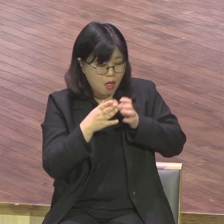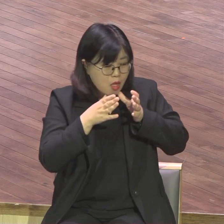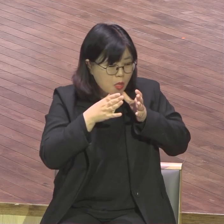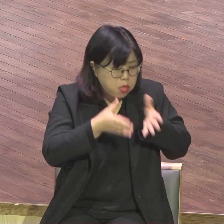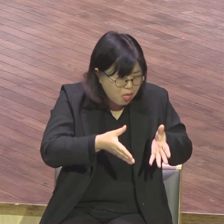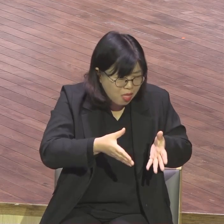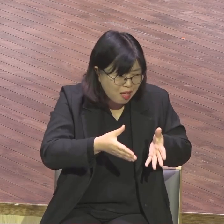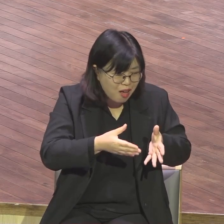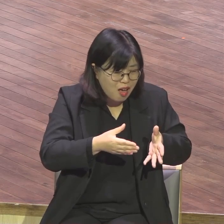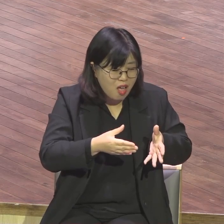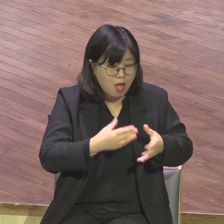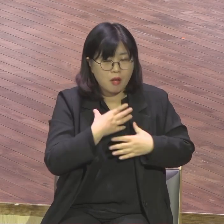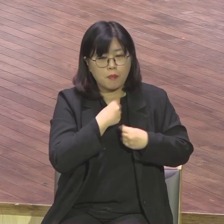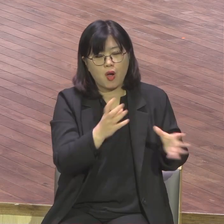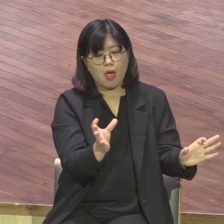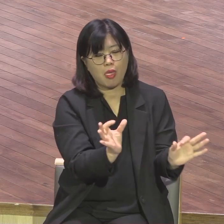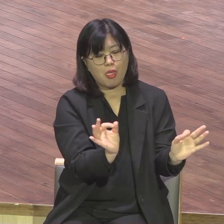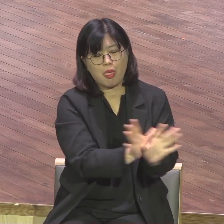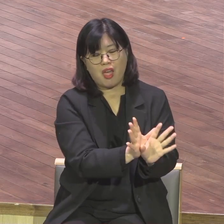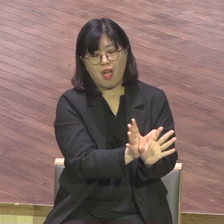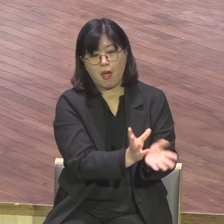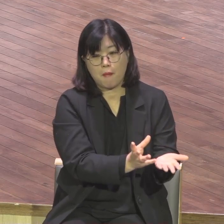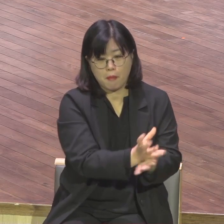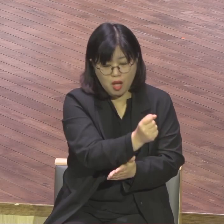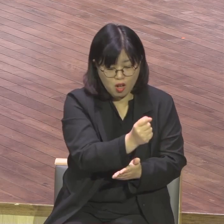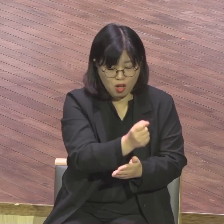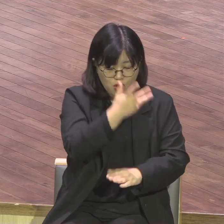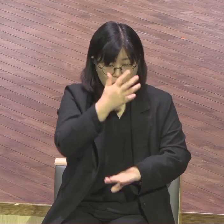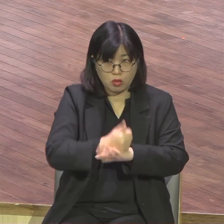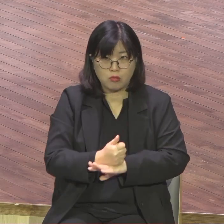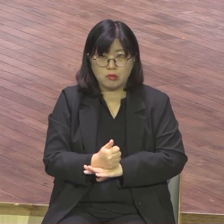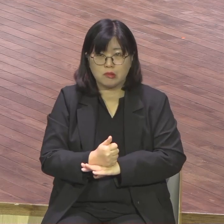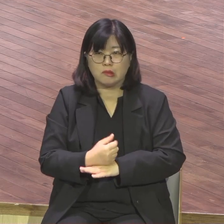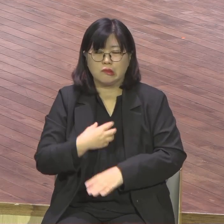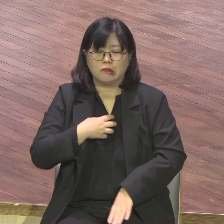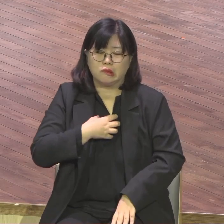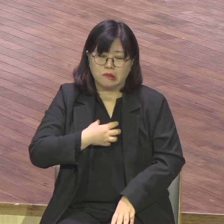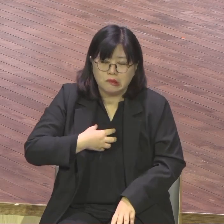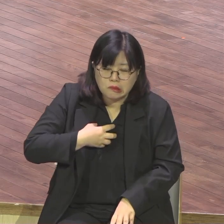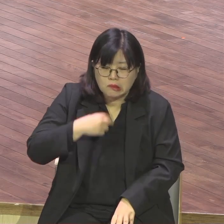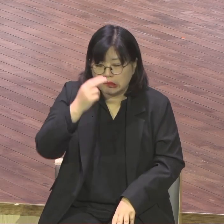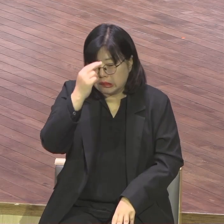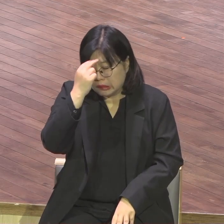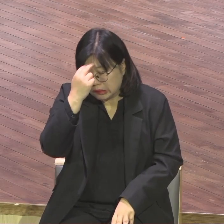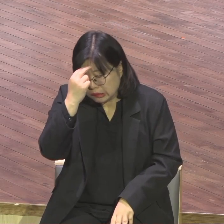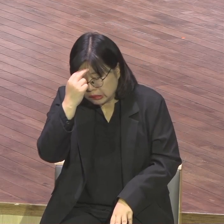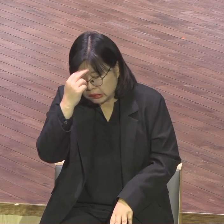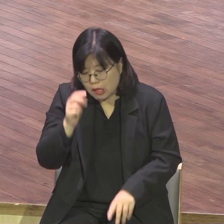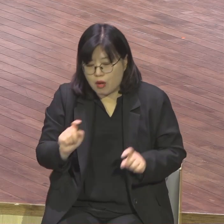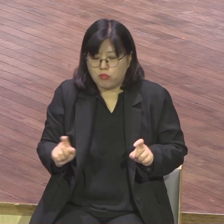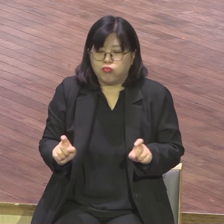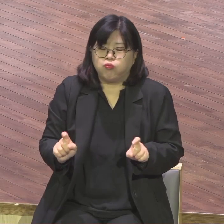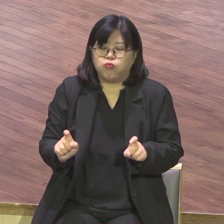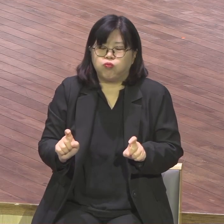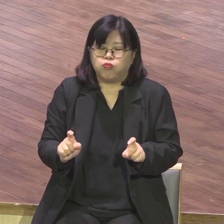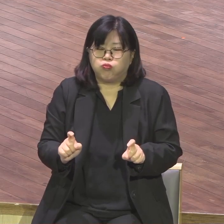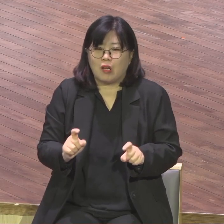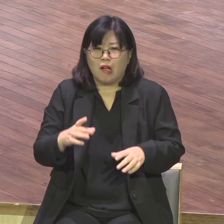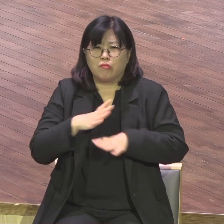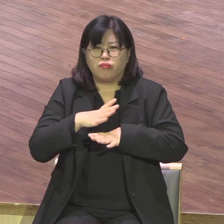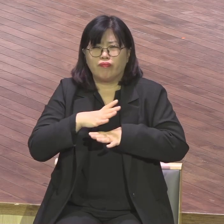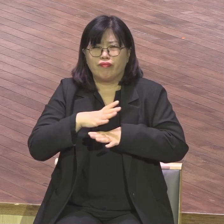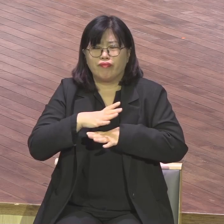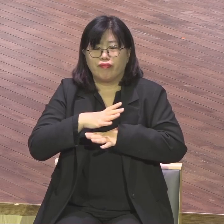살아. 하나님 자녀가 속아가지고. 자, 거기에 매몰돼가지고 허우적거리는